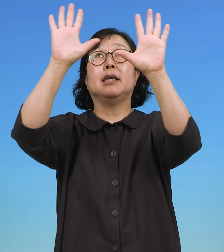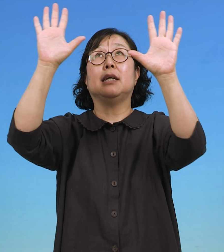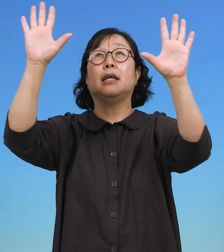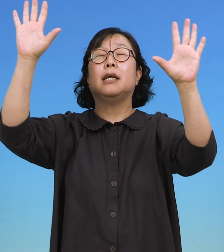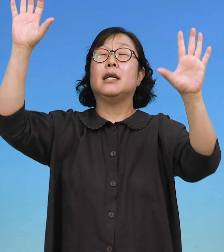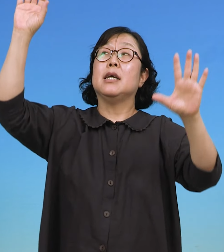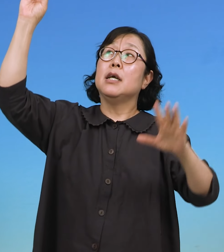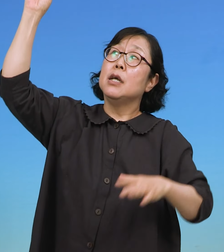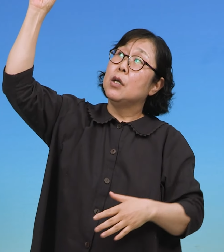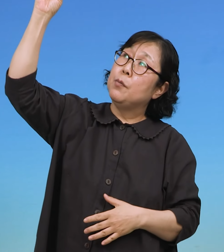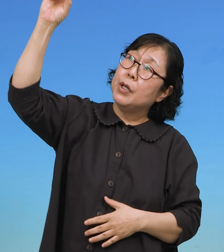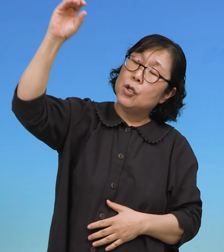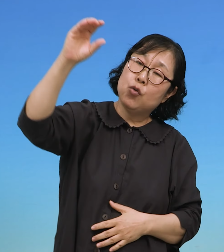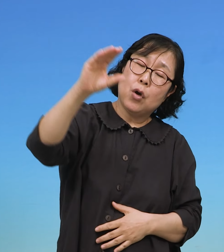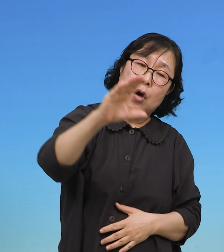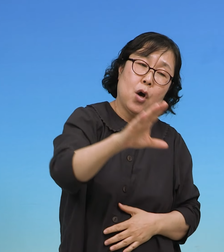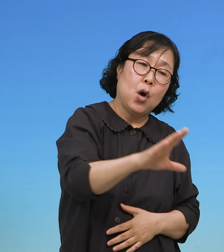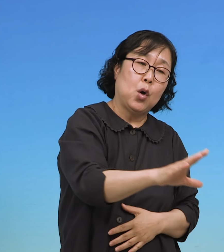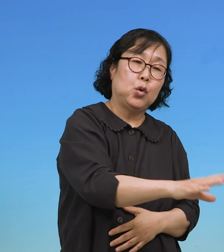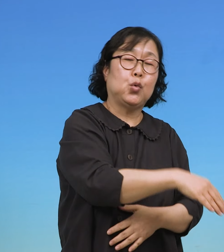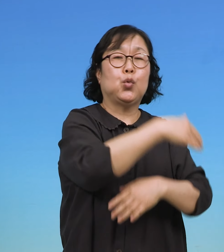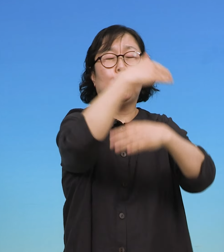환히 비춰주소서.